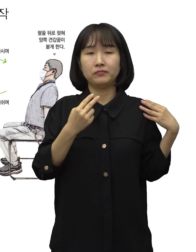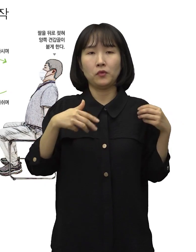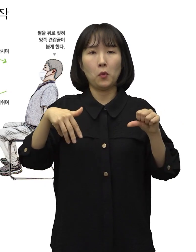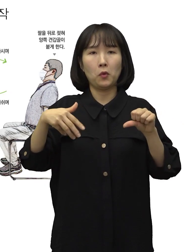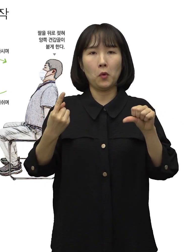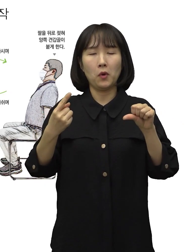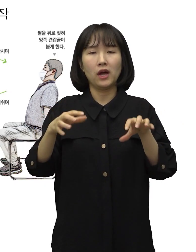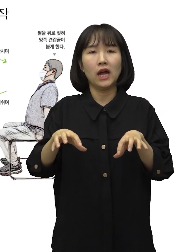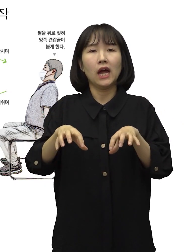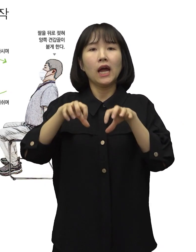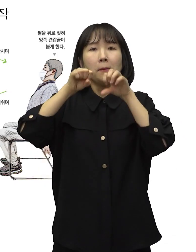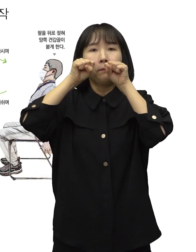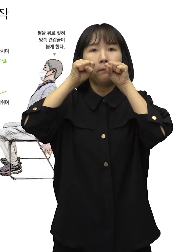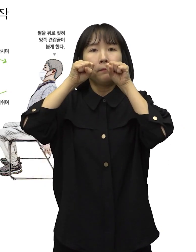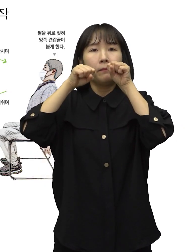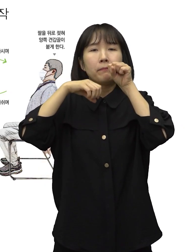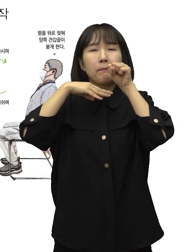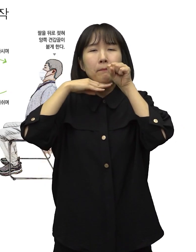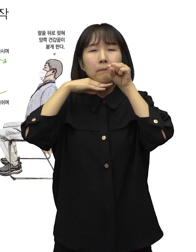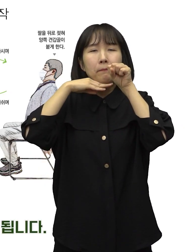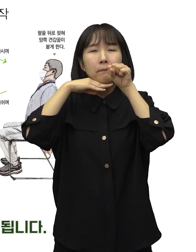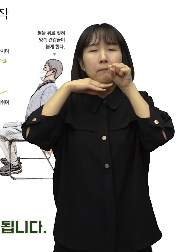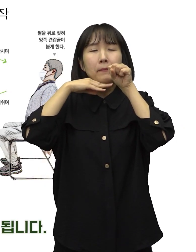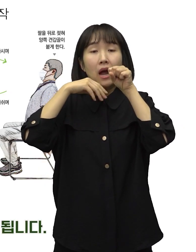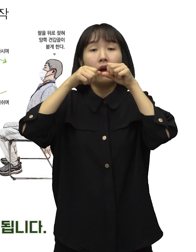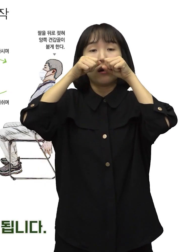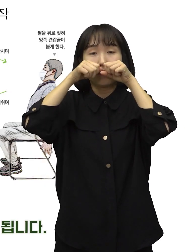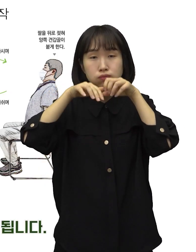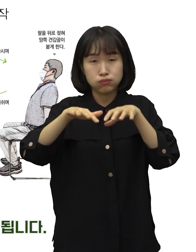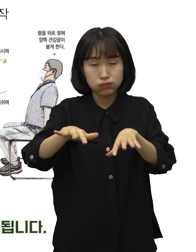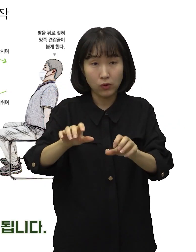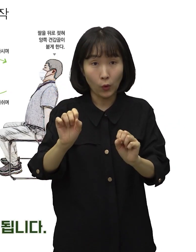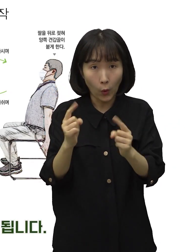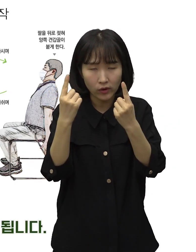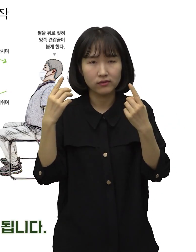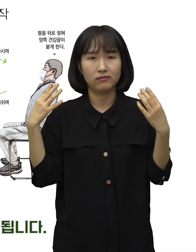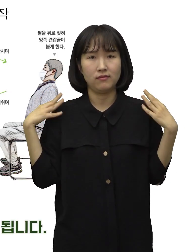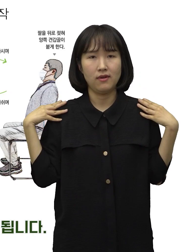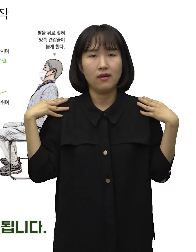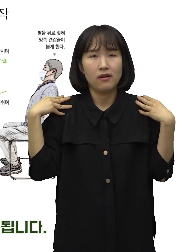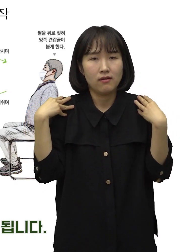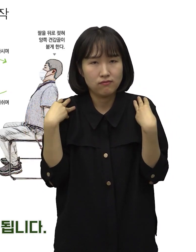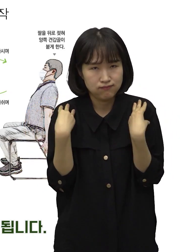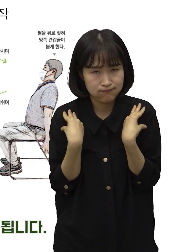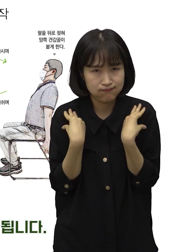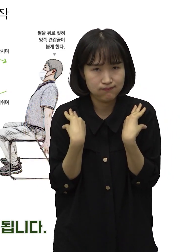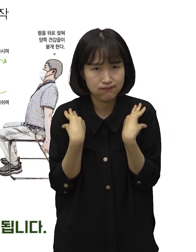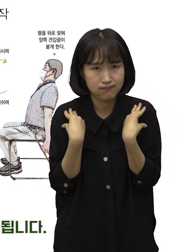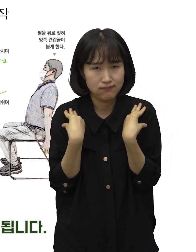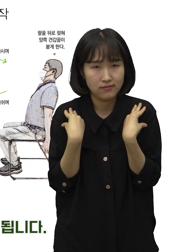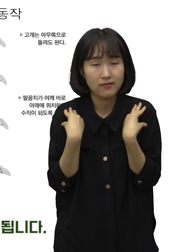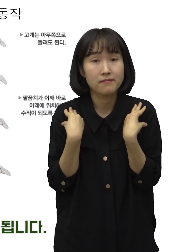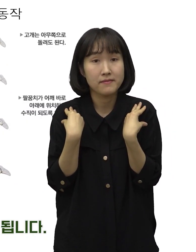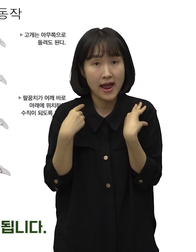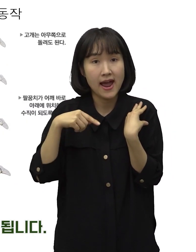자세를 바로 하며 숨을 내쉽니다. 앉아있을 때 30분에 한 번 정도 수행하면